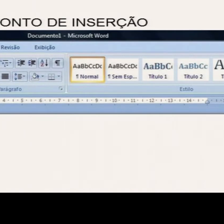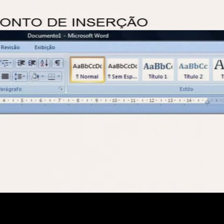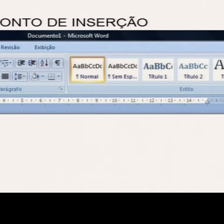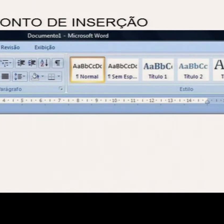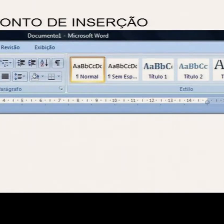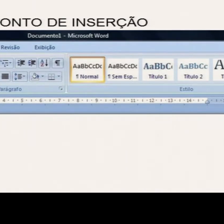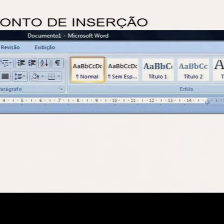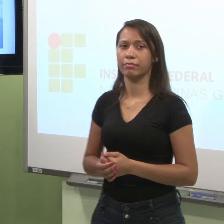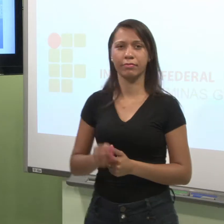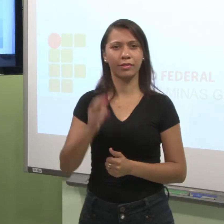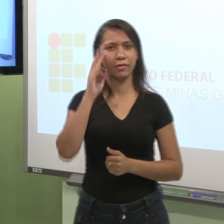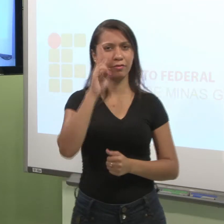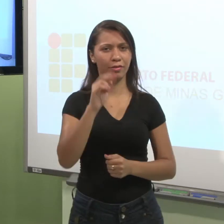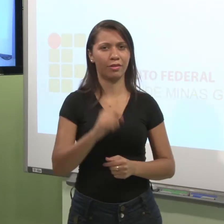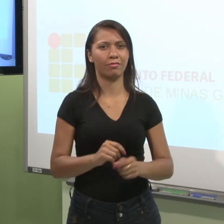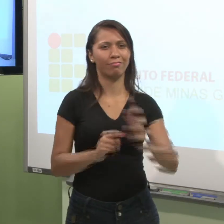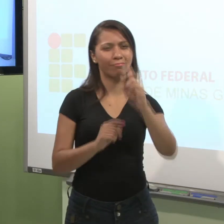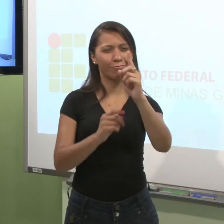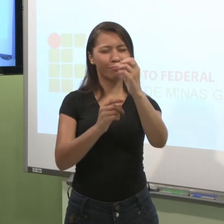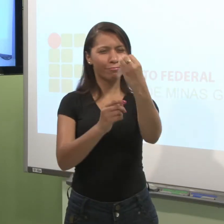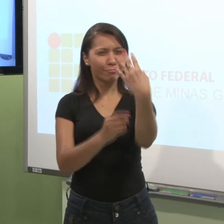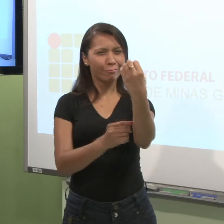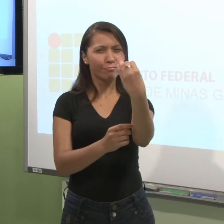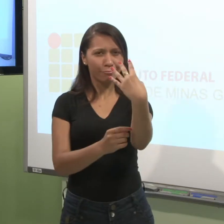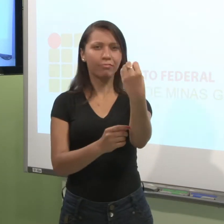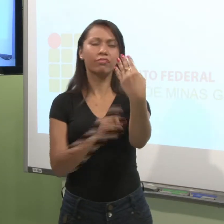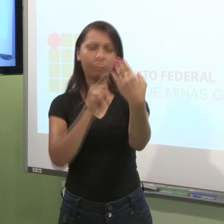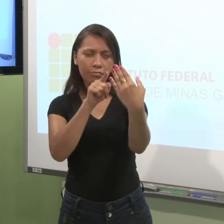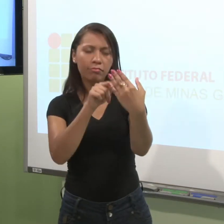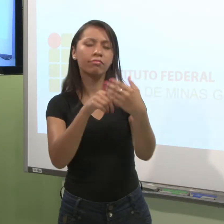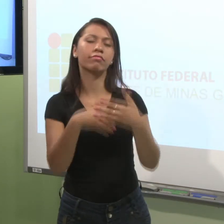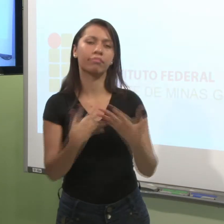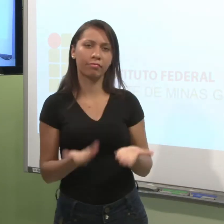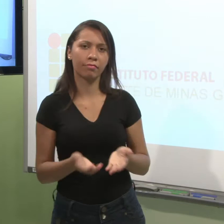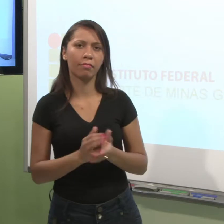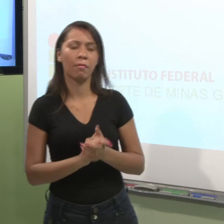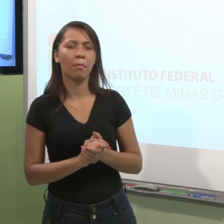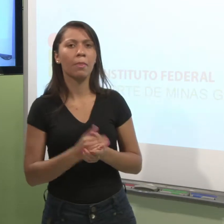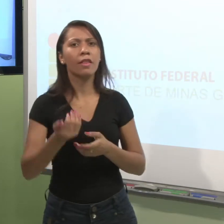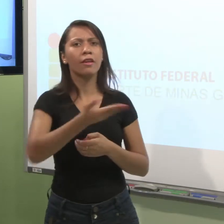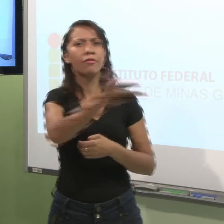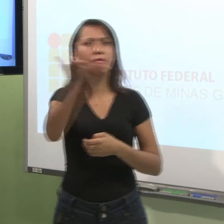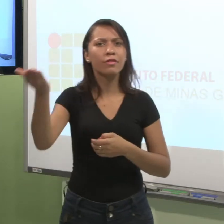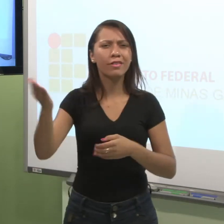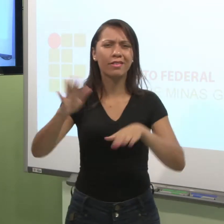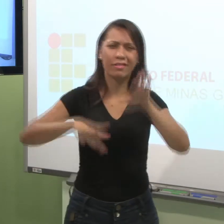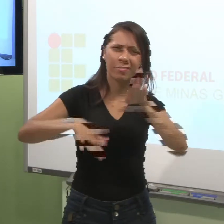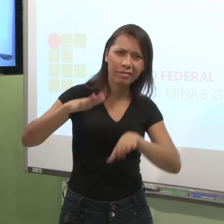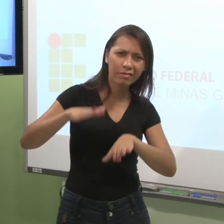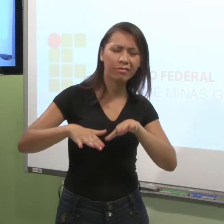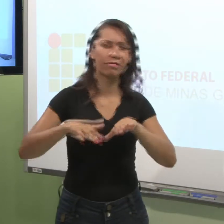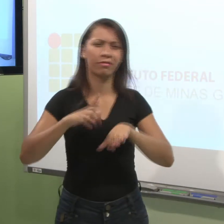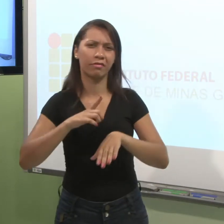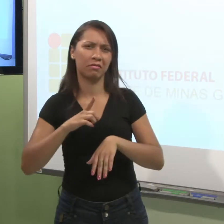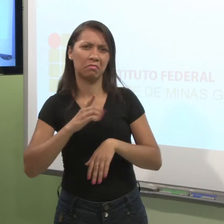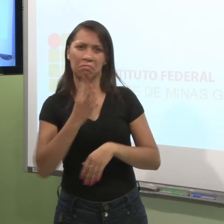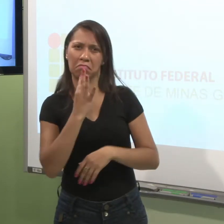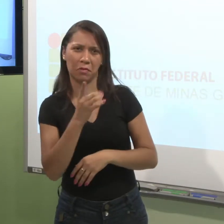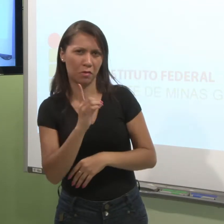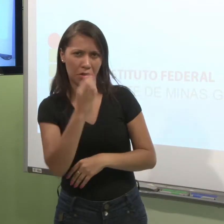a digitação. Bom, para você que não tem muita prática ou até mesmo nada conhece do Word, dá